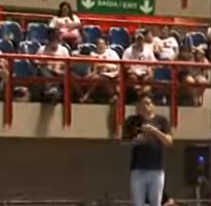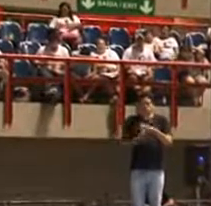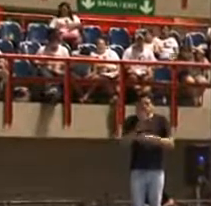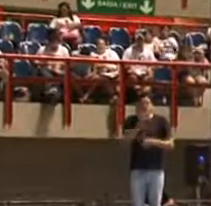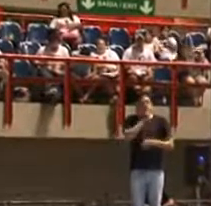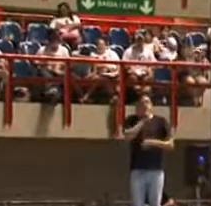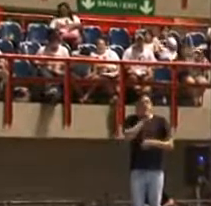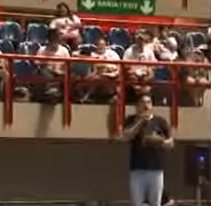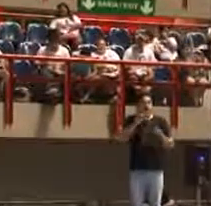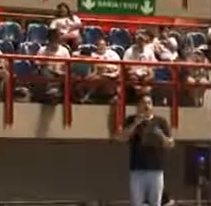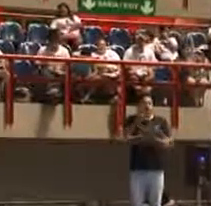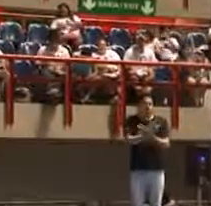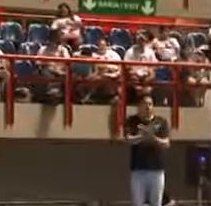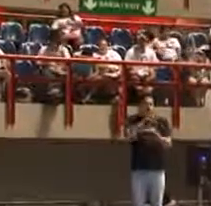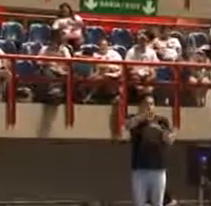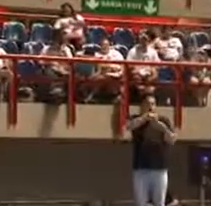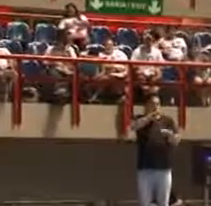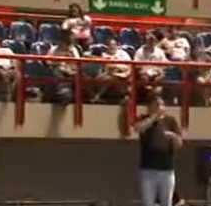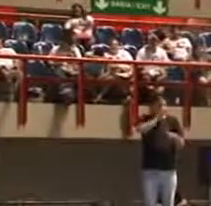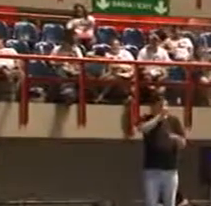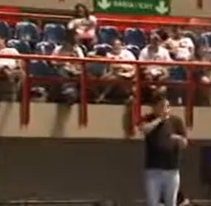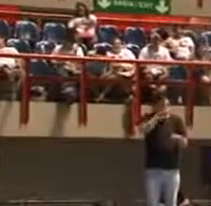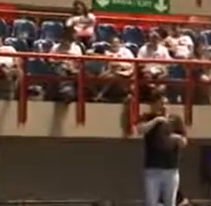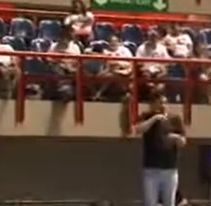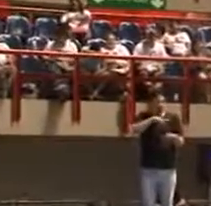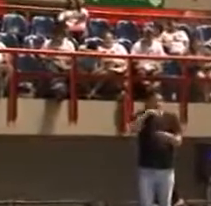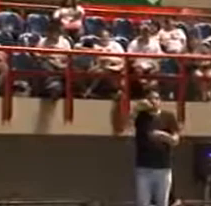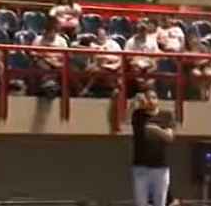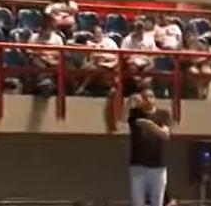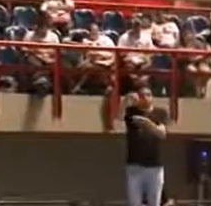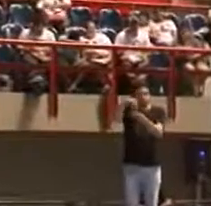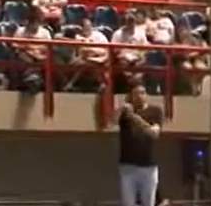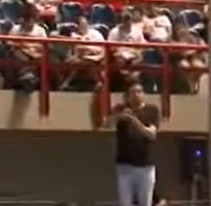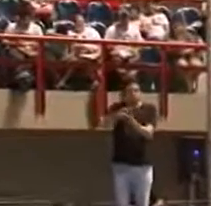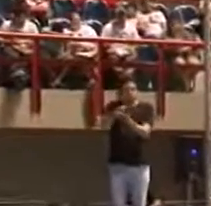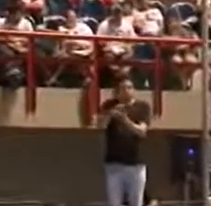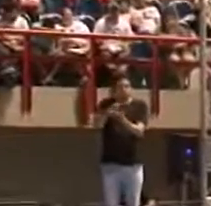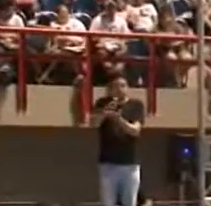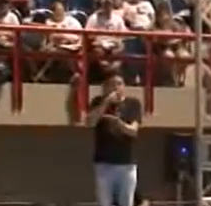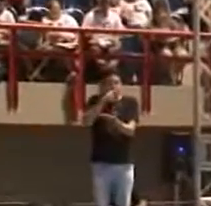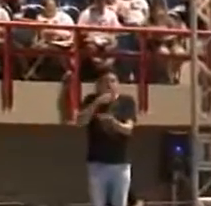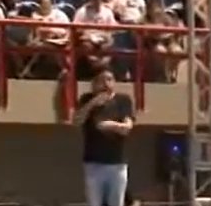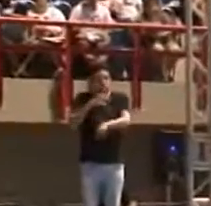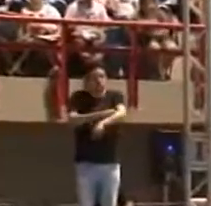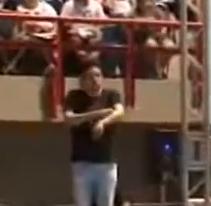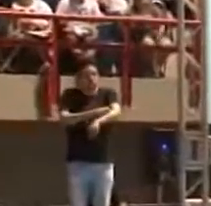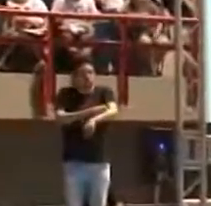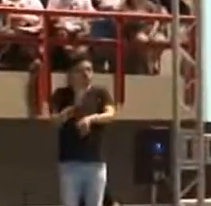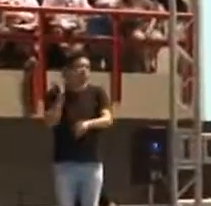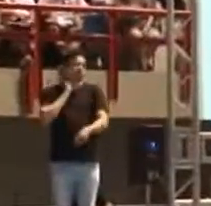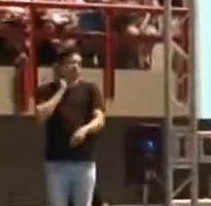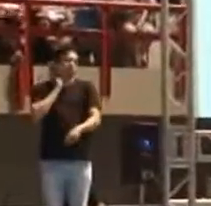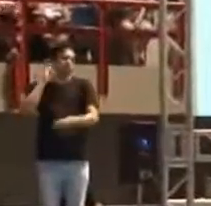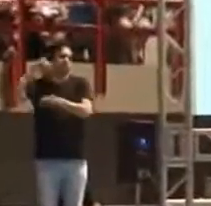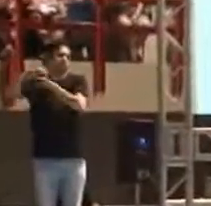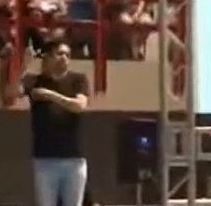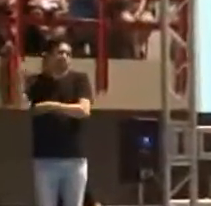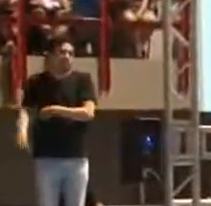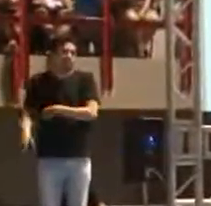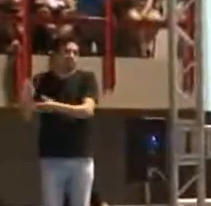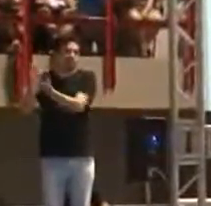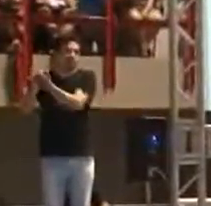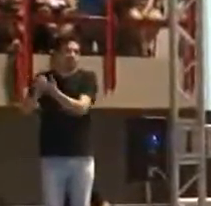bom? É o que acontece nos hospitais. Existe um coquetel. Se for mordido por quem? Um vampiro com AIDS?